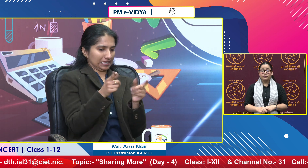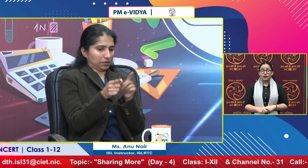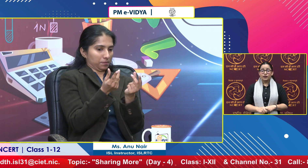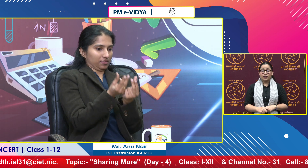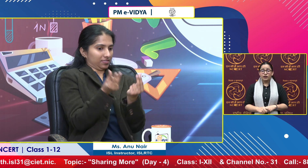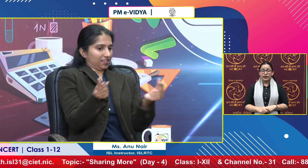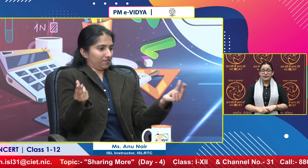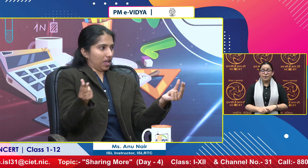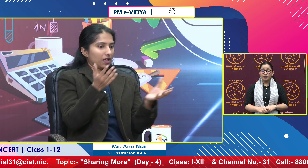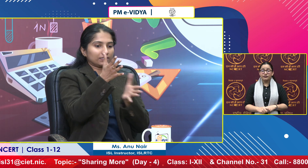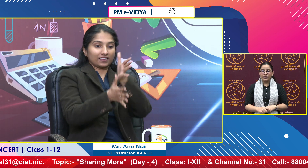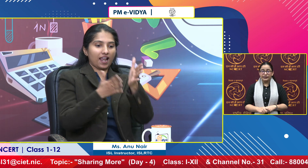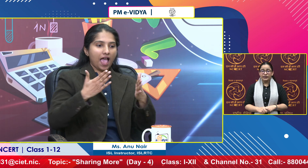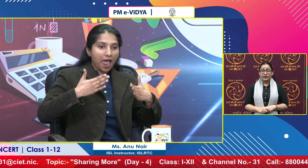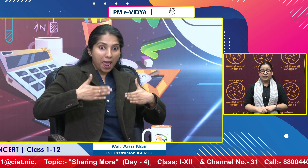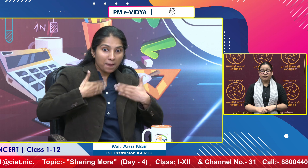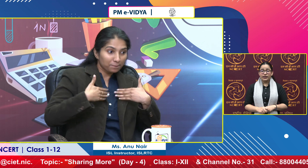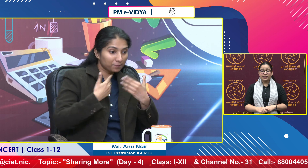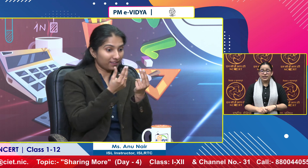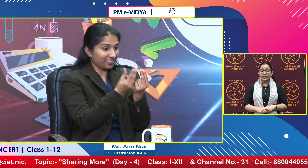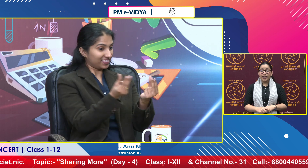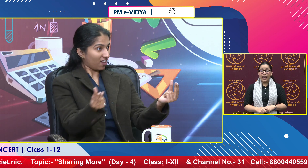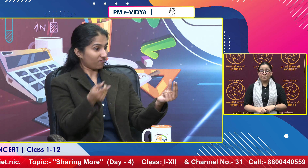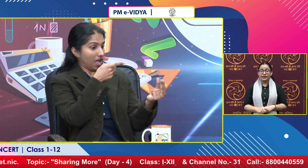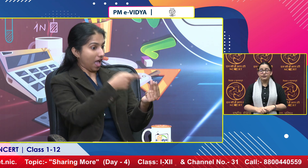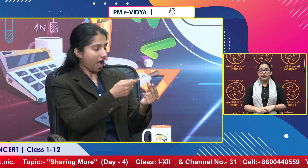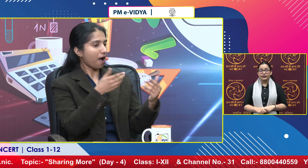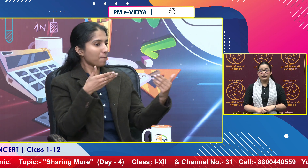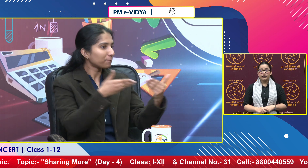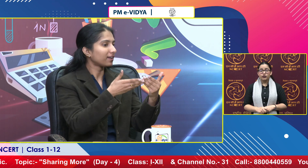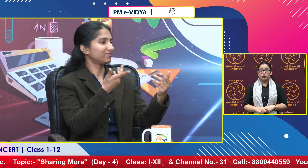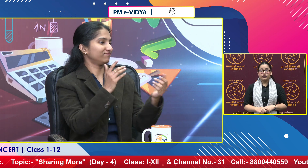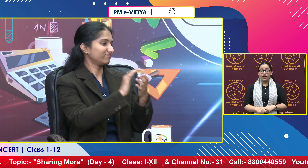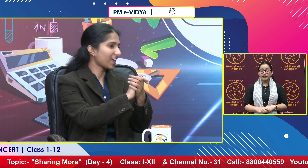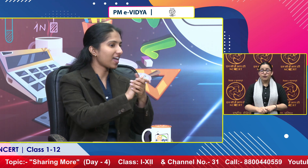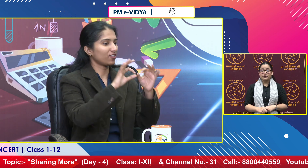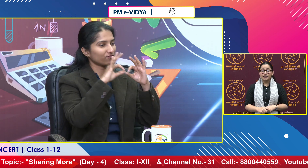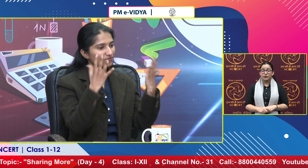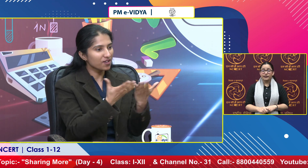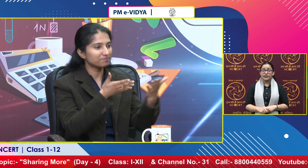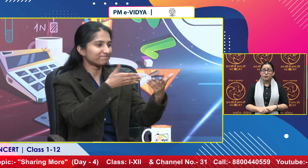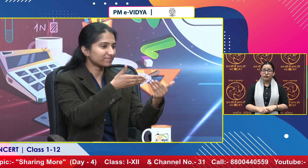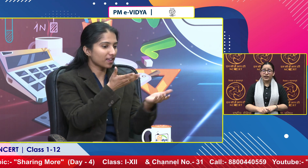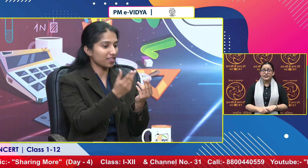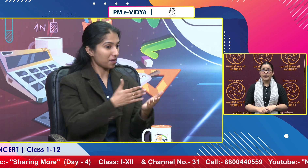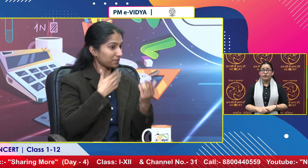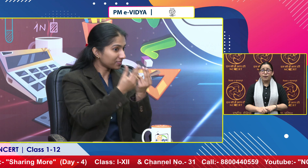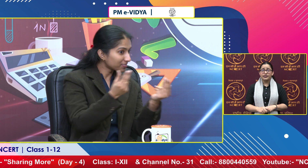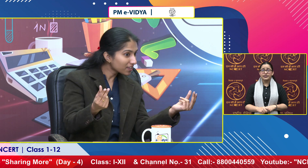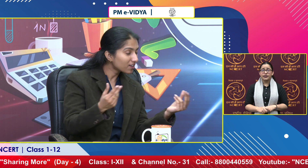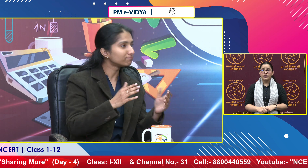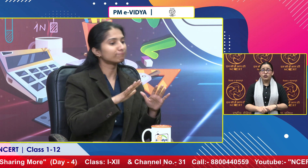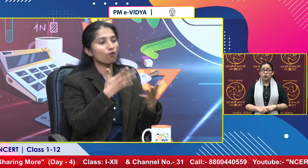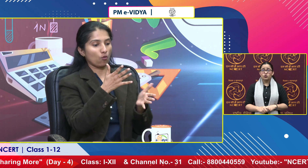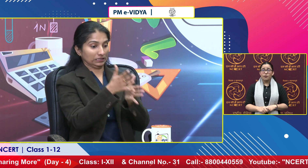हैं। एग्जाम्पल दिवाली का साइन है हैप्पी दिवाली। तो दिवाली जब आप किसी से मिलते हैं, किसी अपने फ्रेंड से या